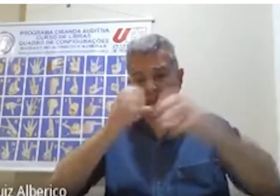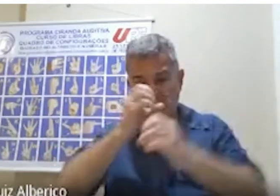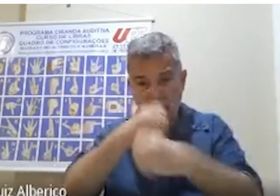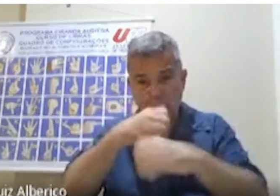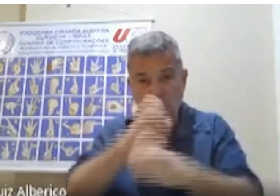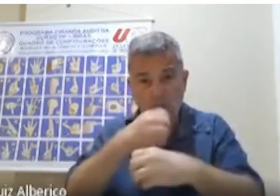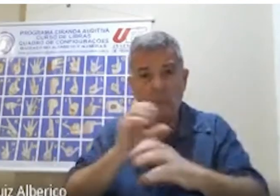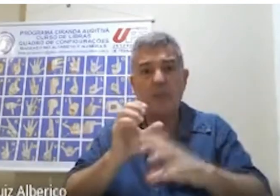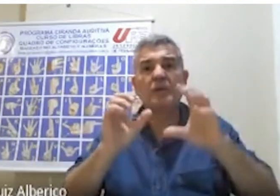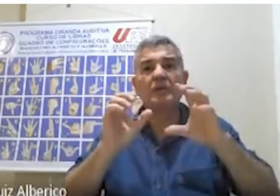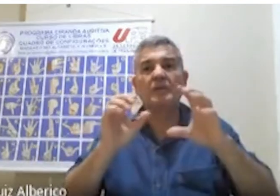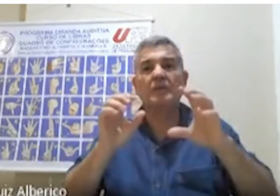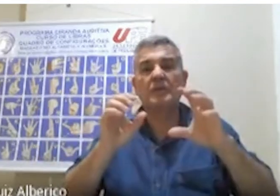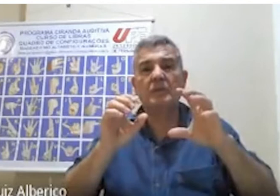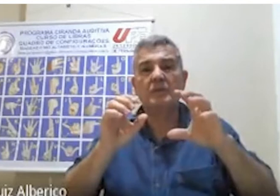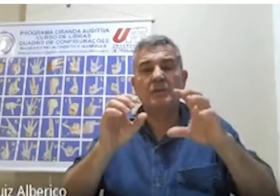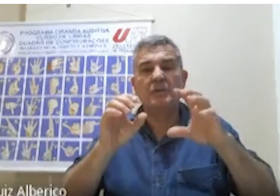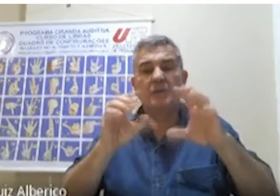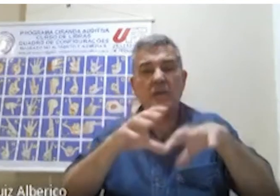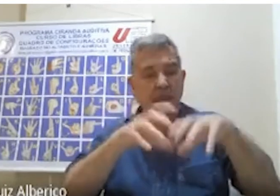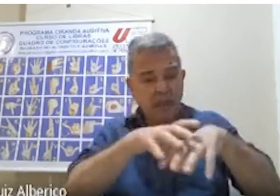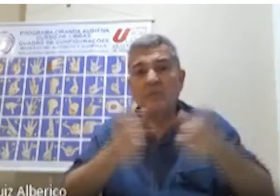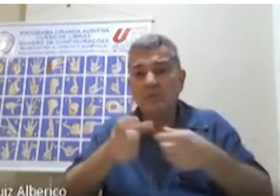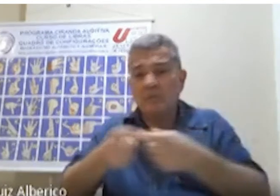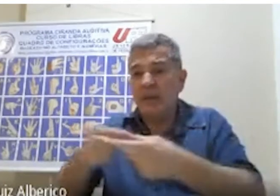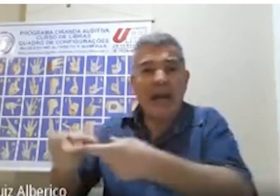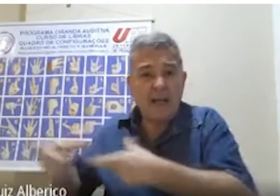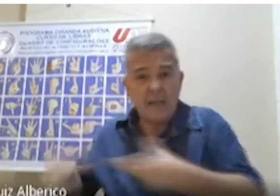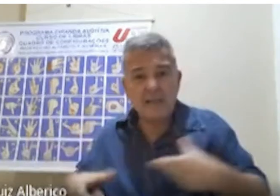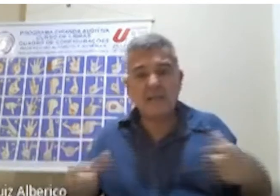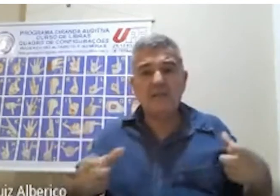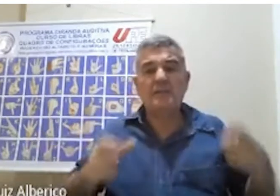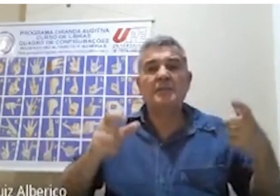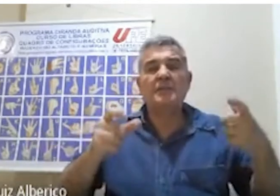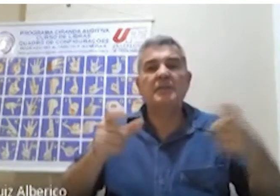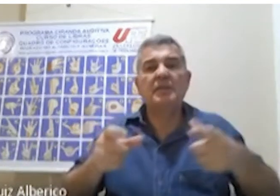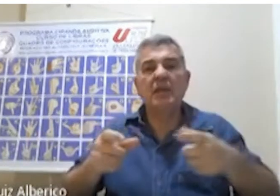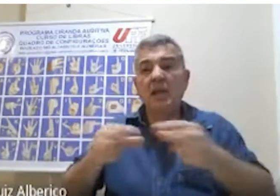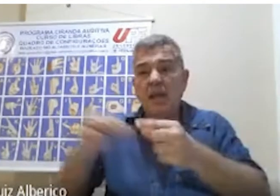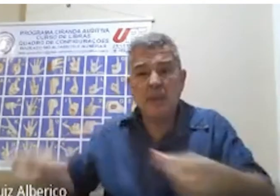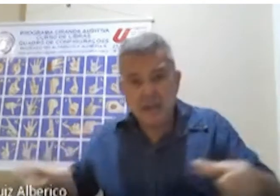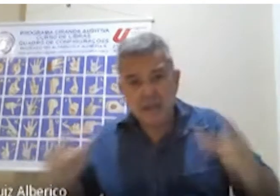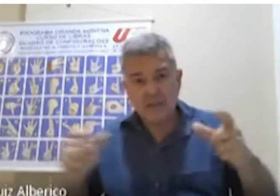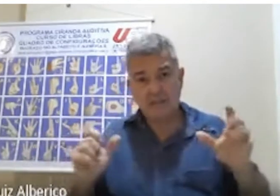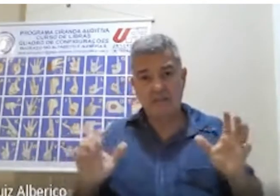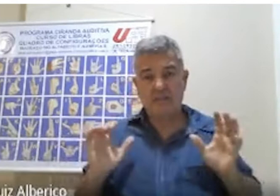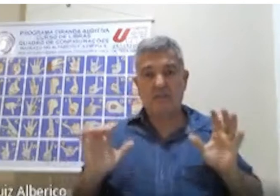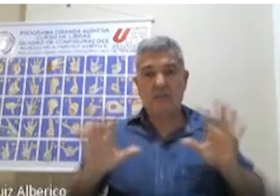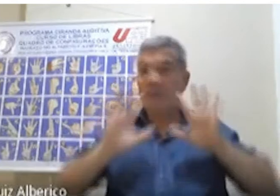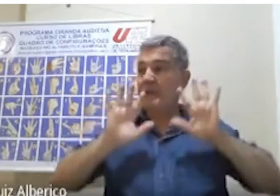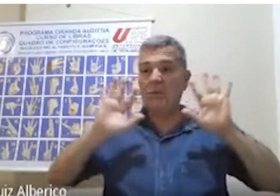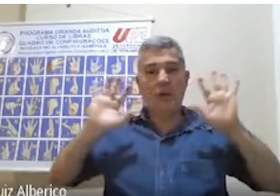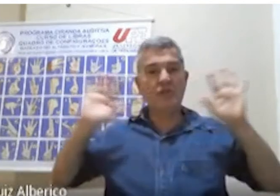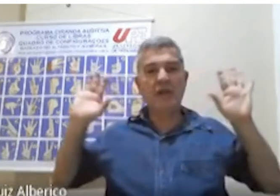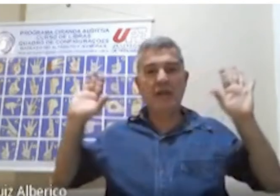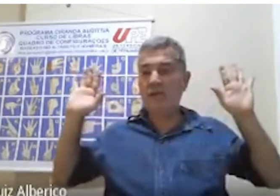tem microscópio, que tem placas, que tem lâminas.